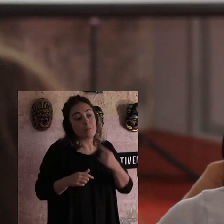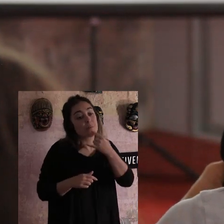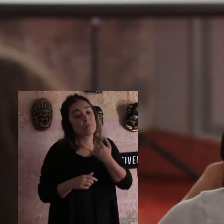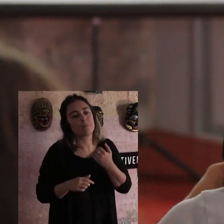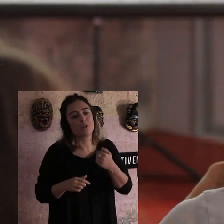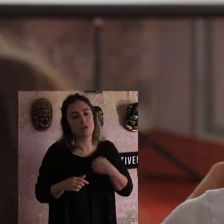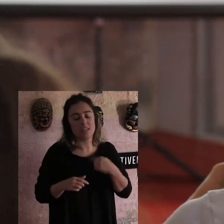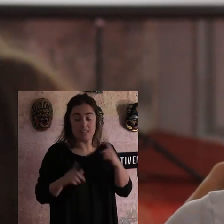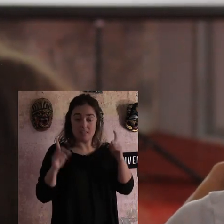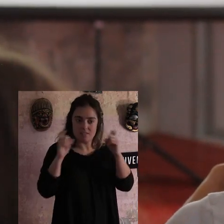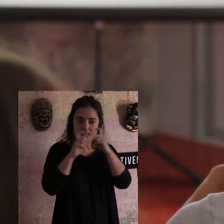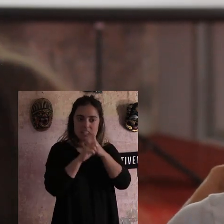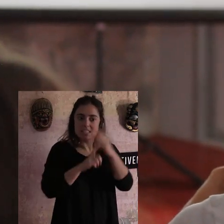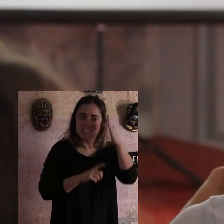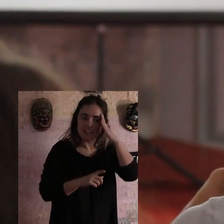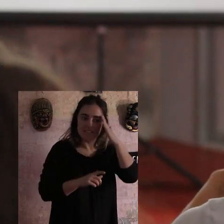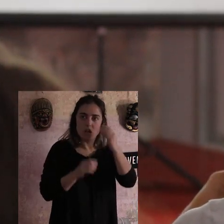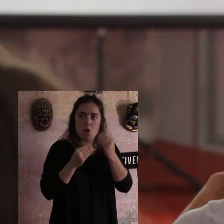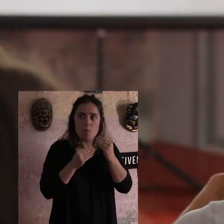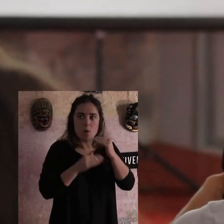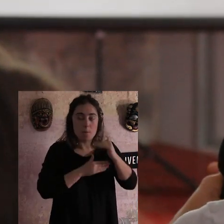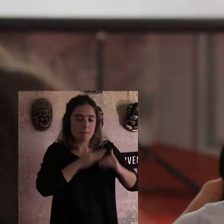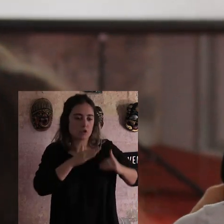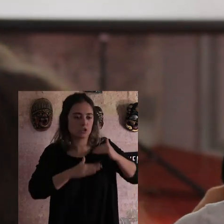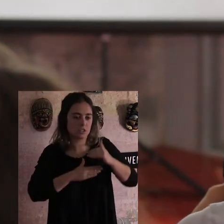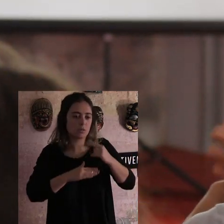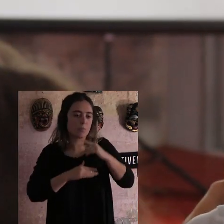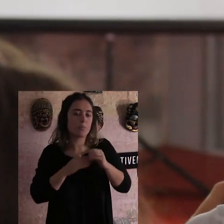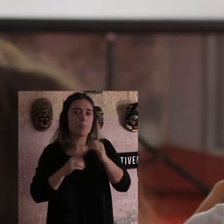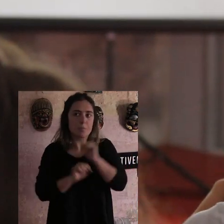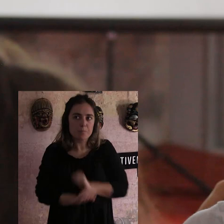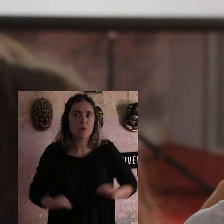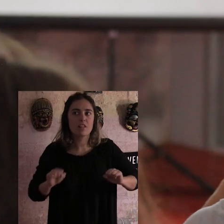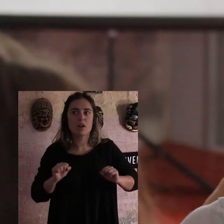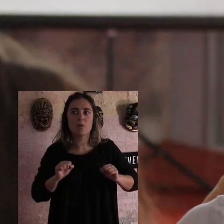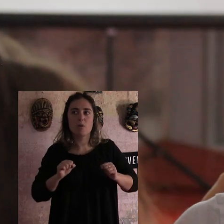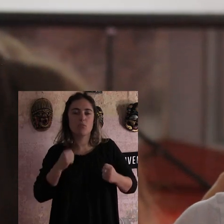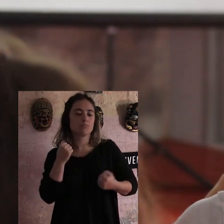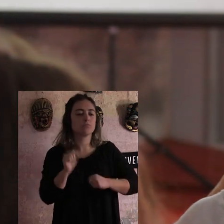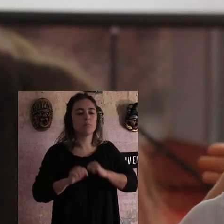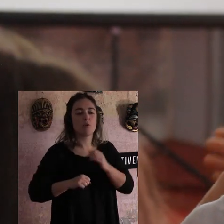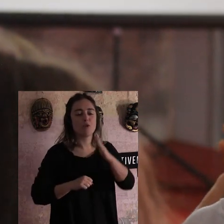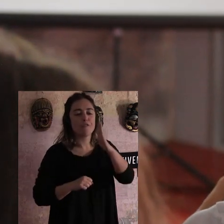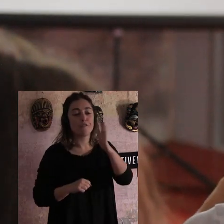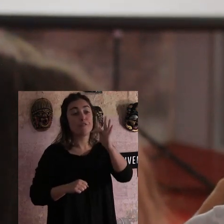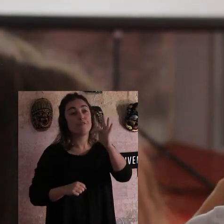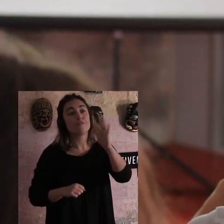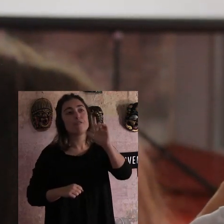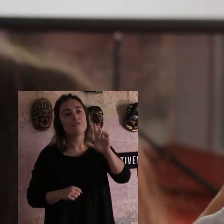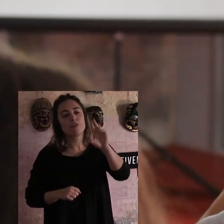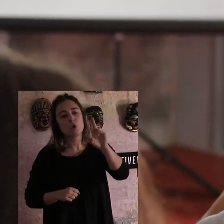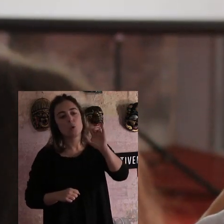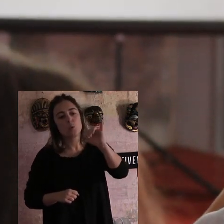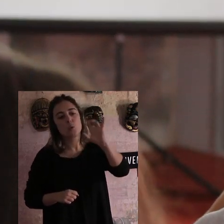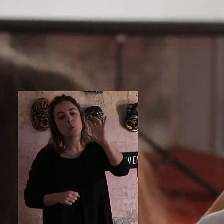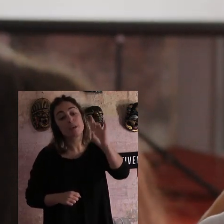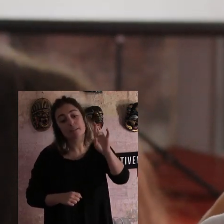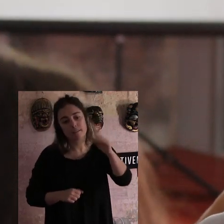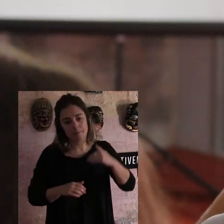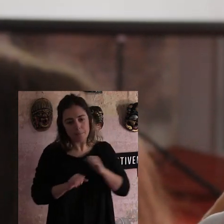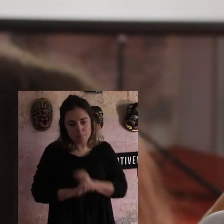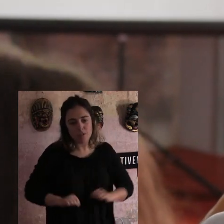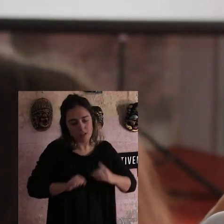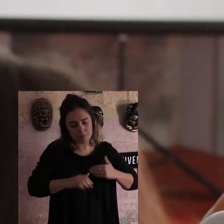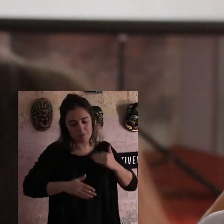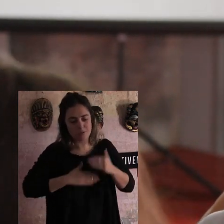llevar, no, creo que la parte de fluir como que hace que sea más llevadero, no, porque también te